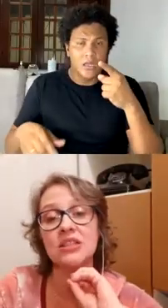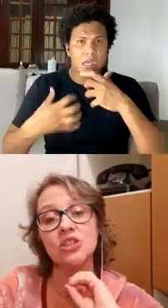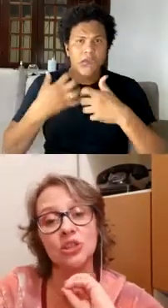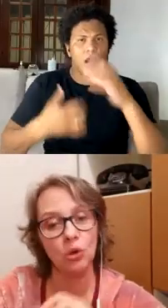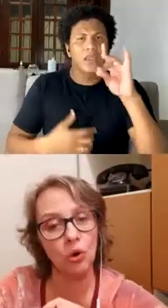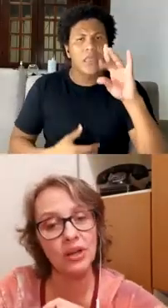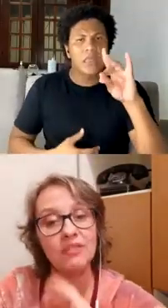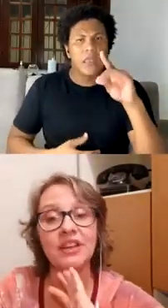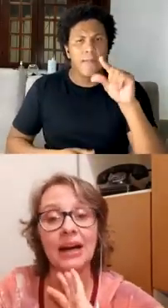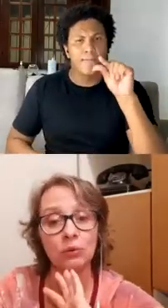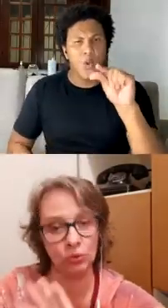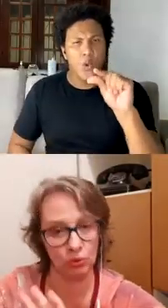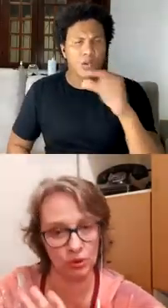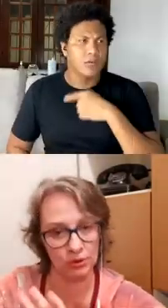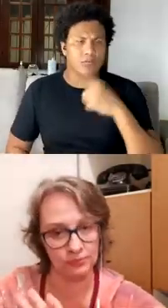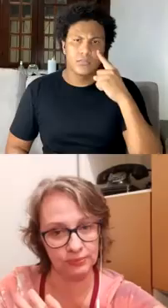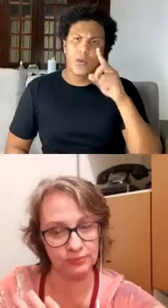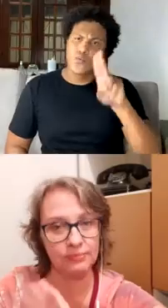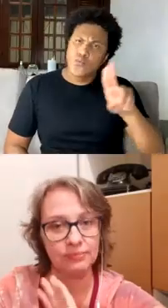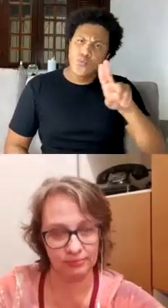é sentir dor e ficar com dor.